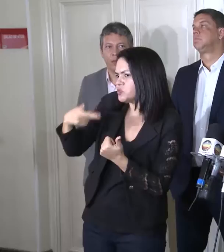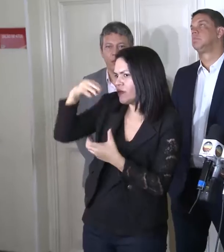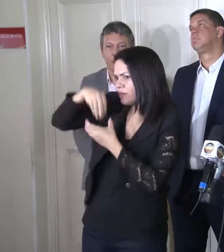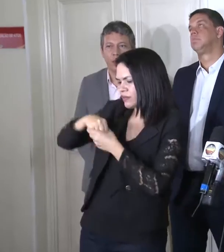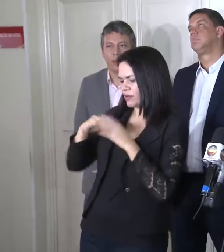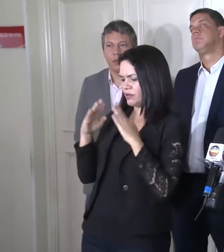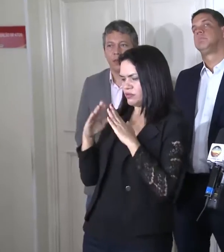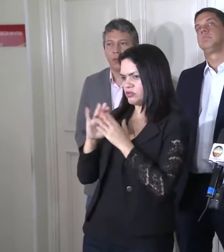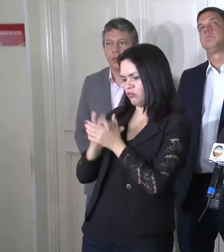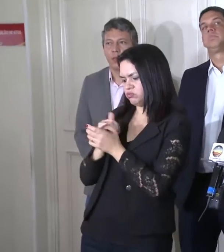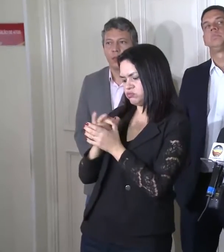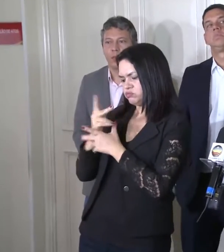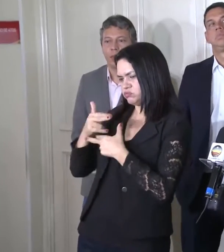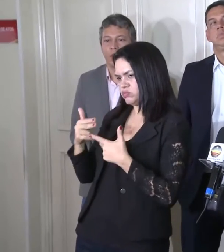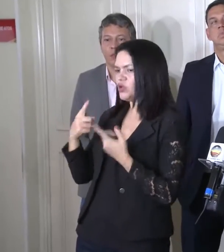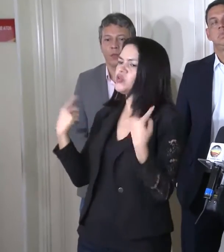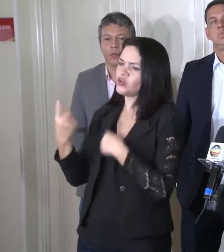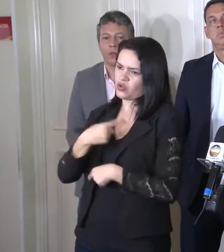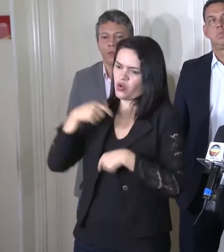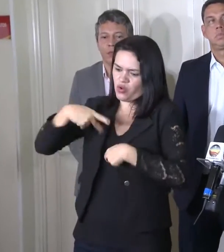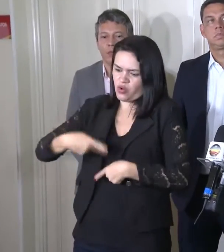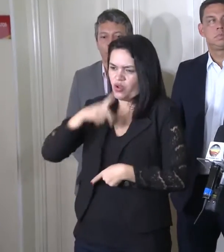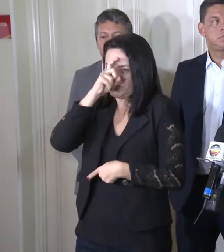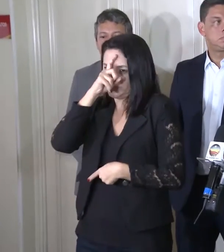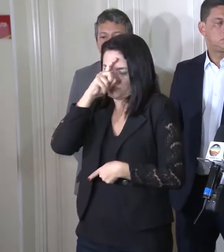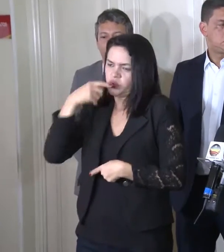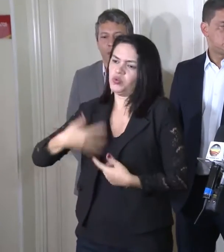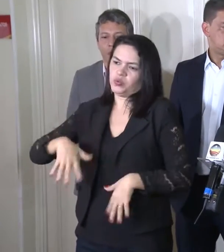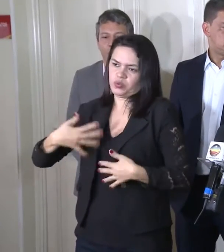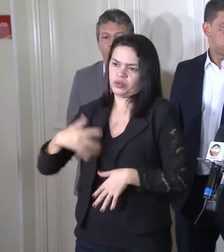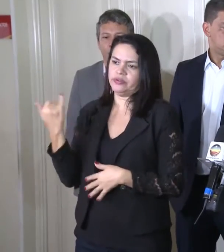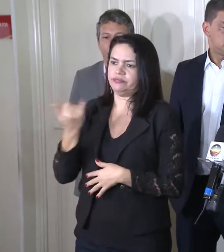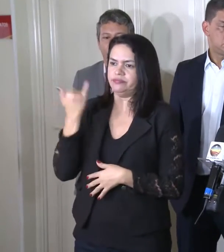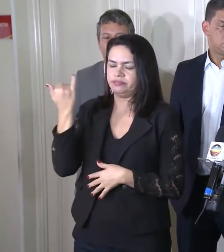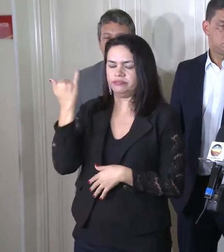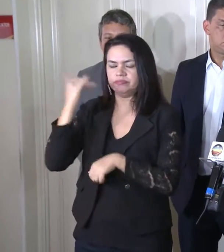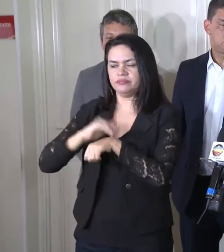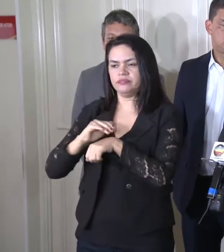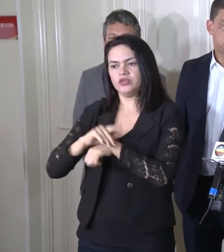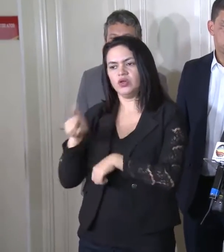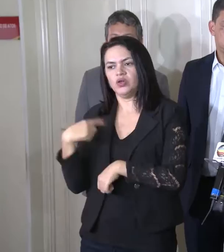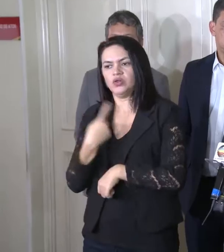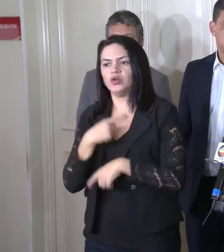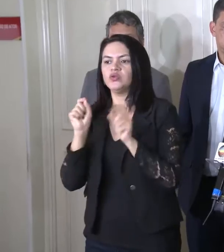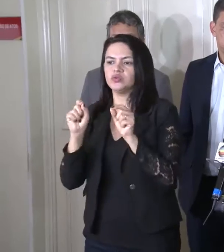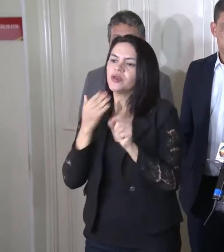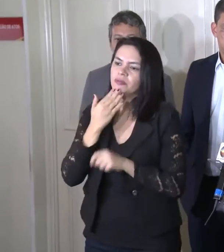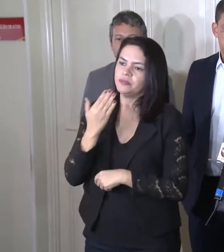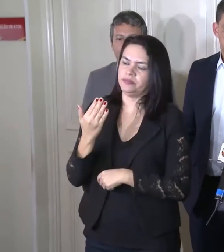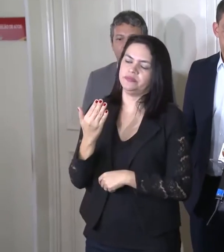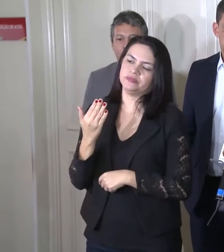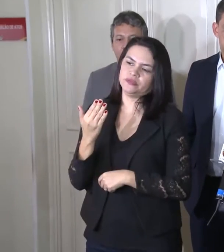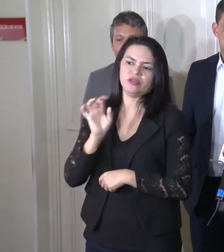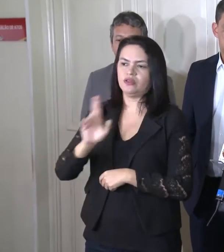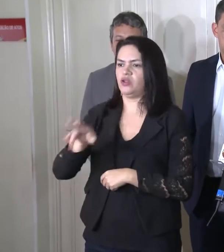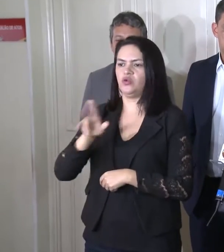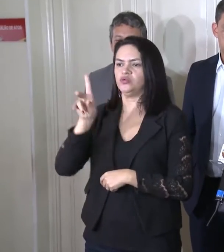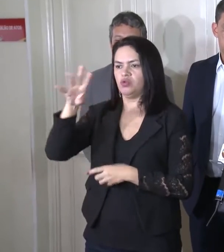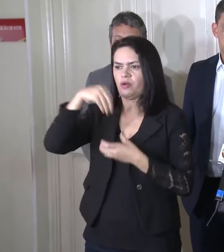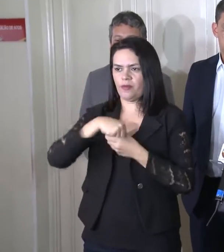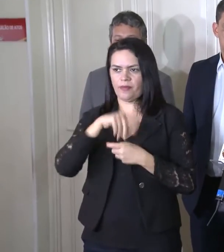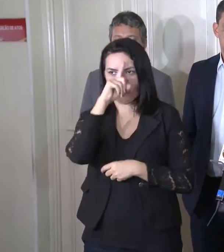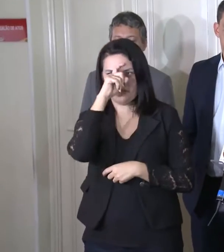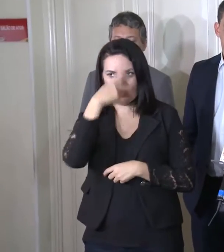ambiente domiciliar, para nós, a atenção hospitalar é de extrema necessidade. Então, a gente está pedindo não só para o